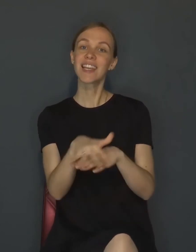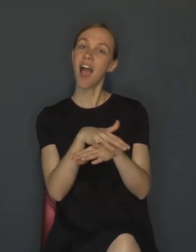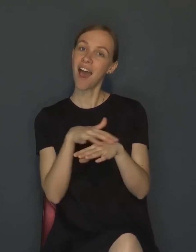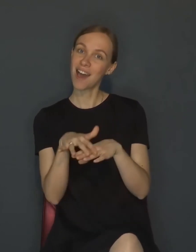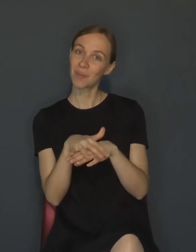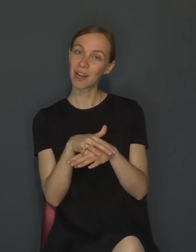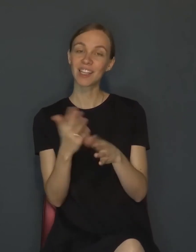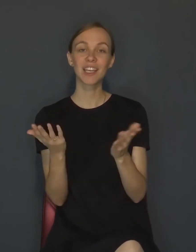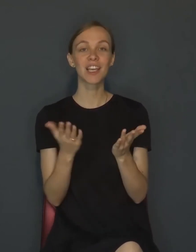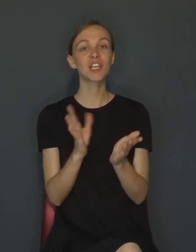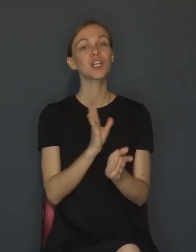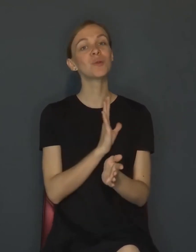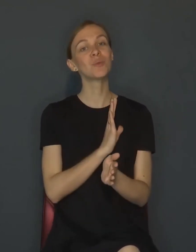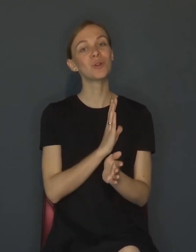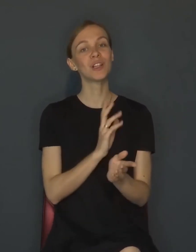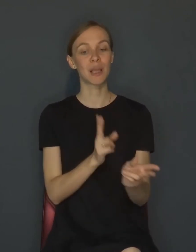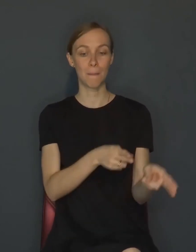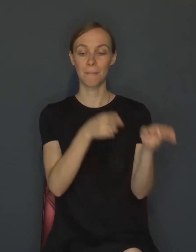сюди зі Львова